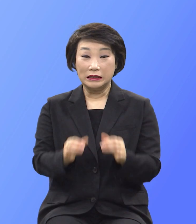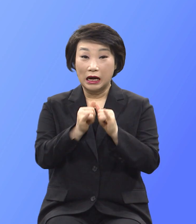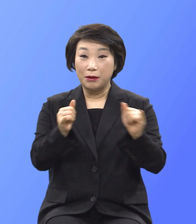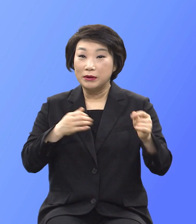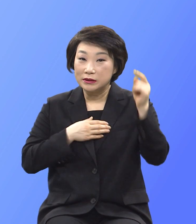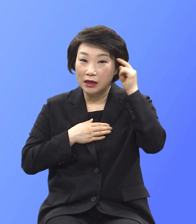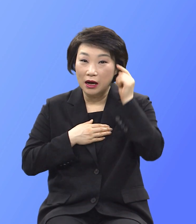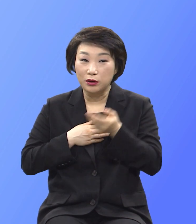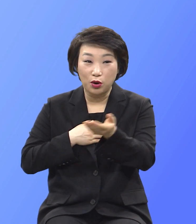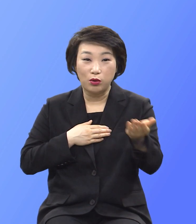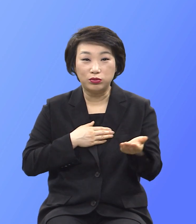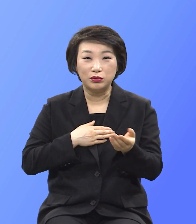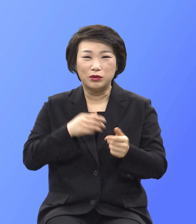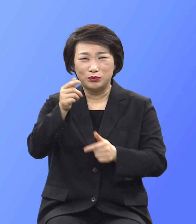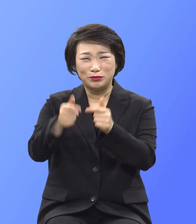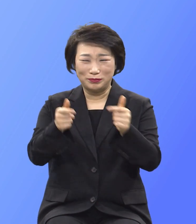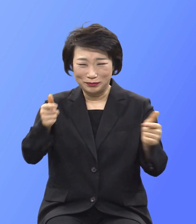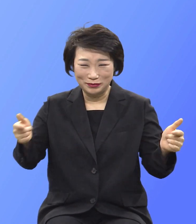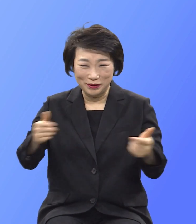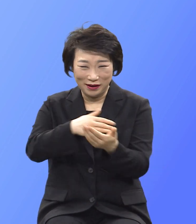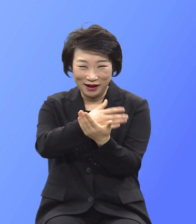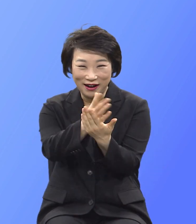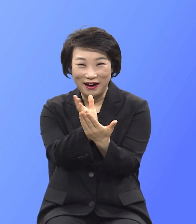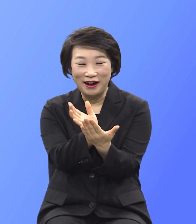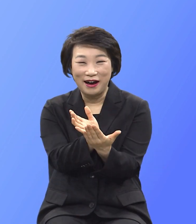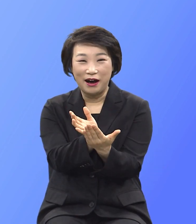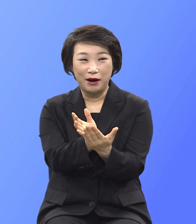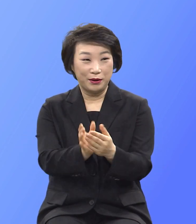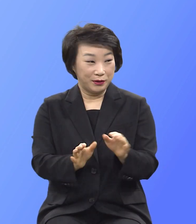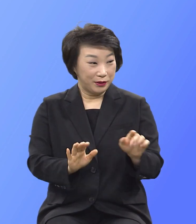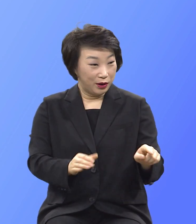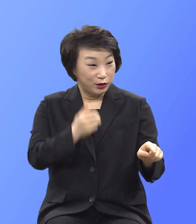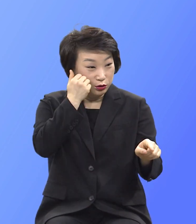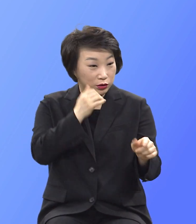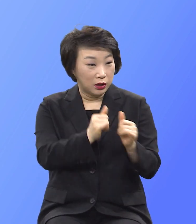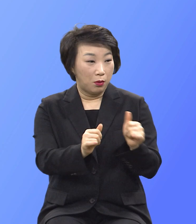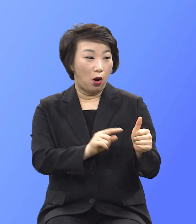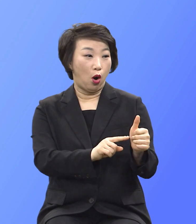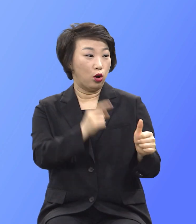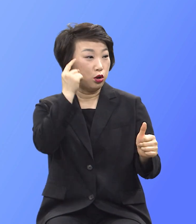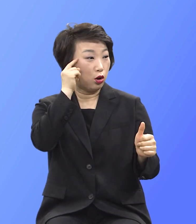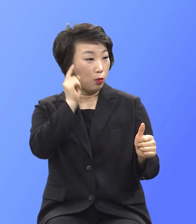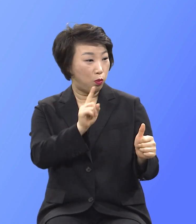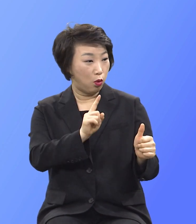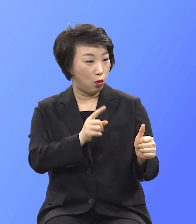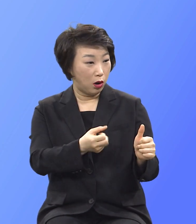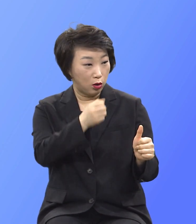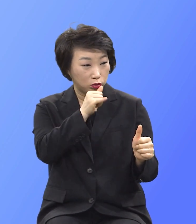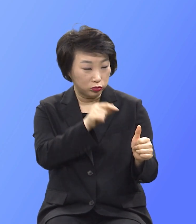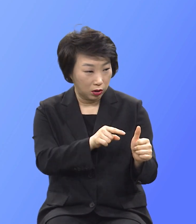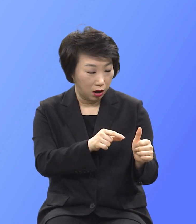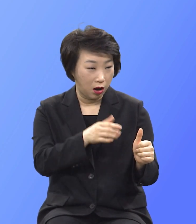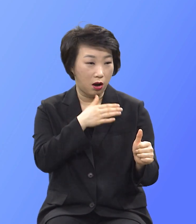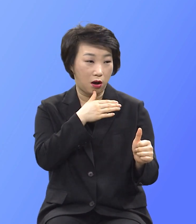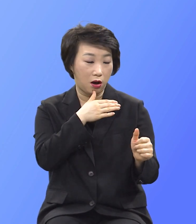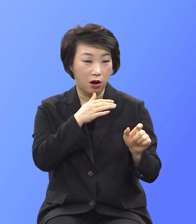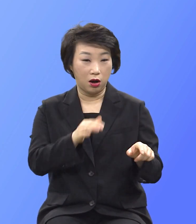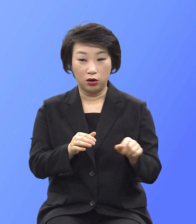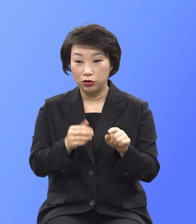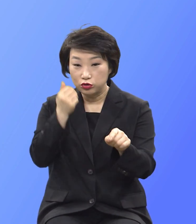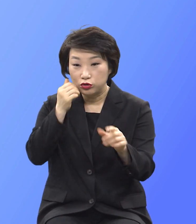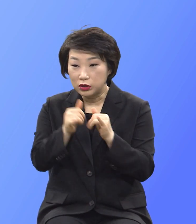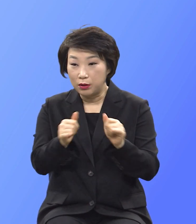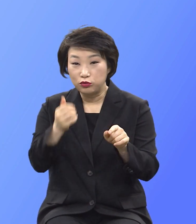사람의 생각이 굉장히 다양한 것 같습니다. 저 사람은 이런 생각 저런 생각,